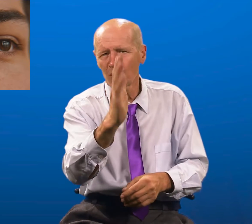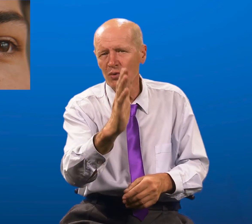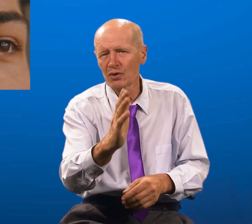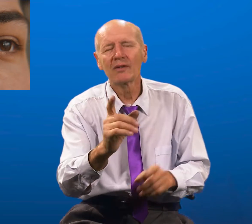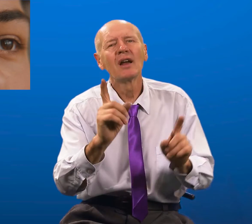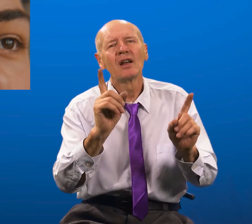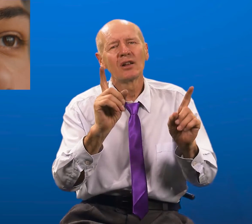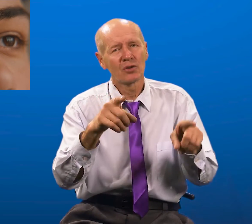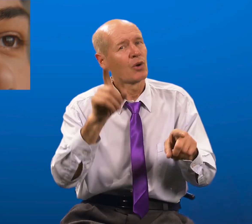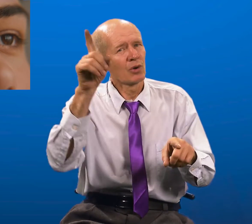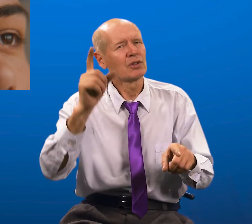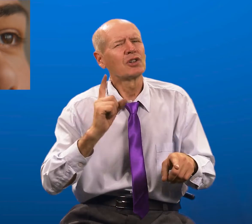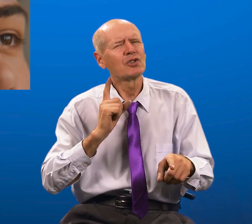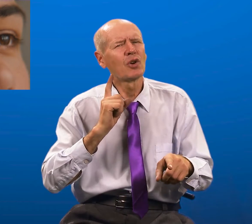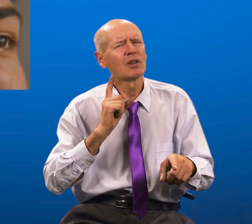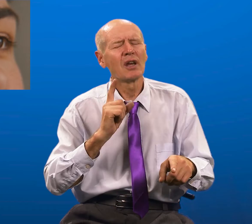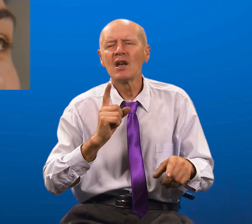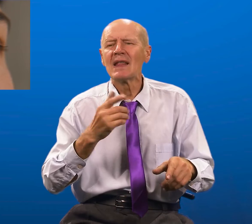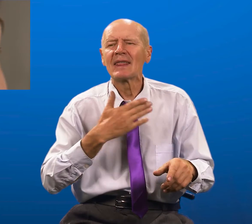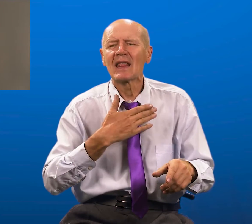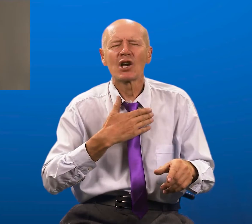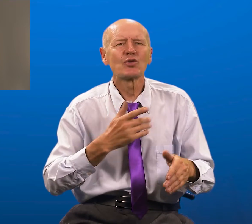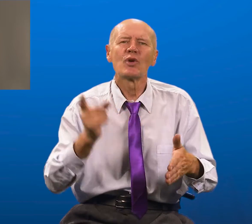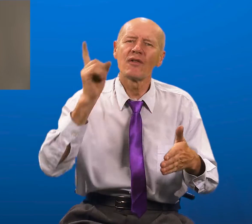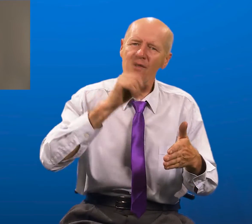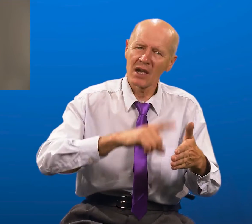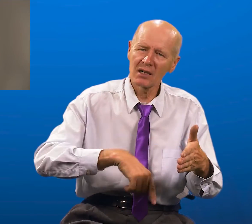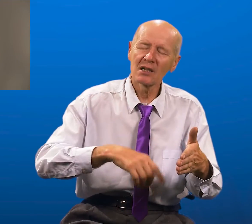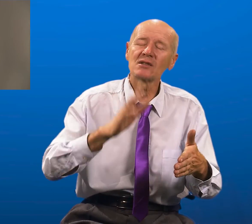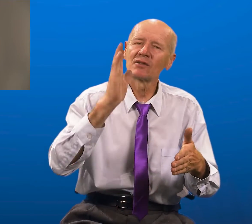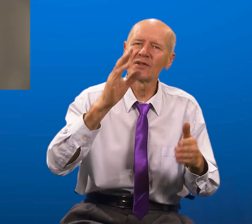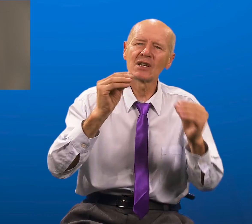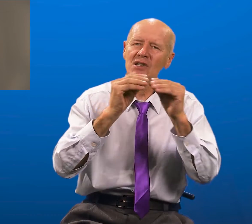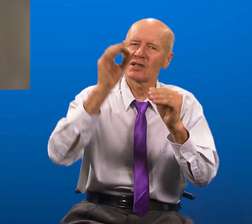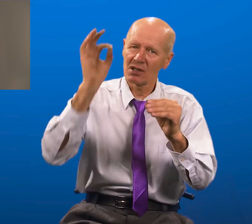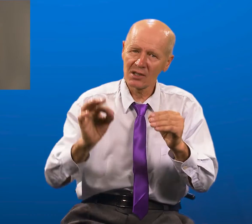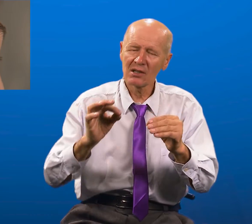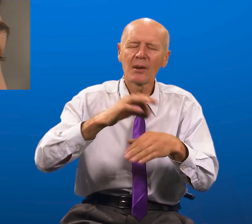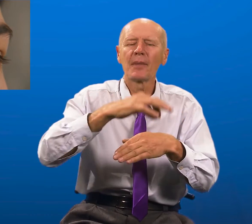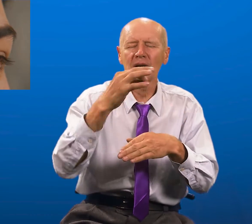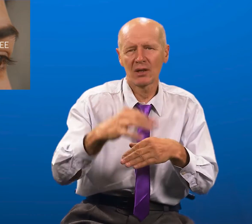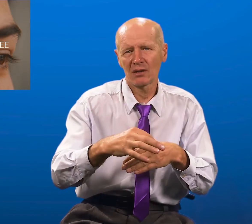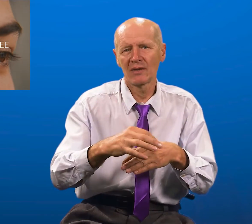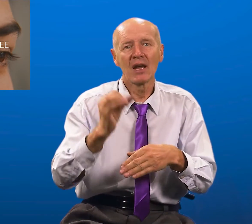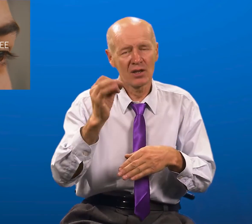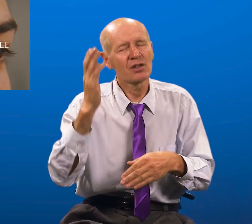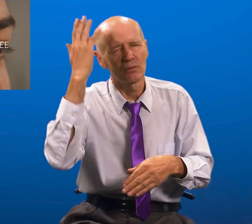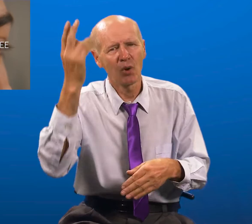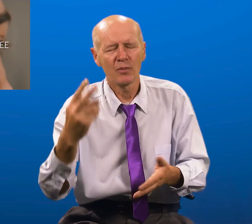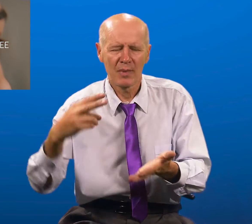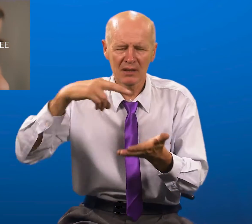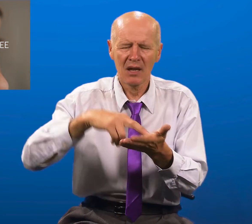Верность Божия ждет от нас верности у правителей. Если мы будем верны в малом, Бог поставит нас быть